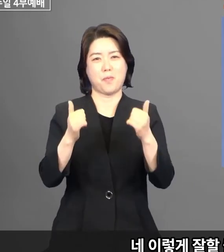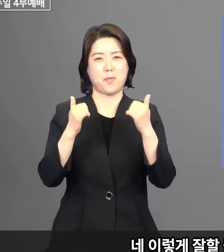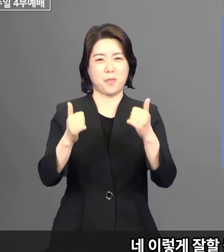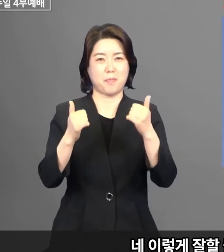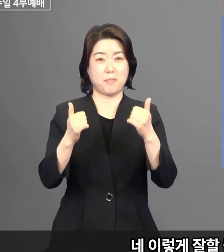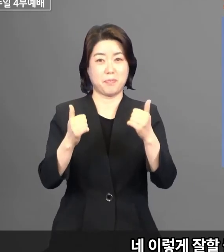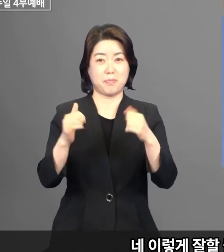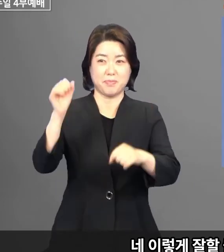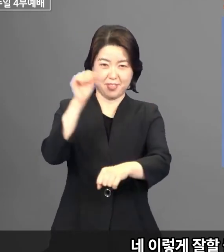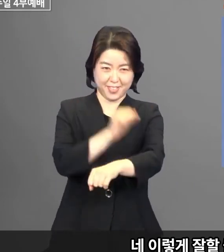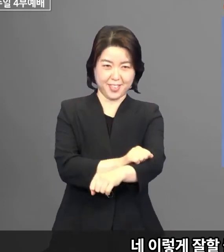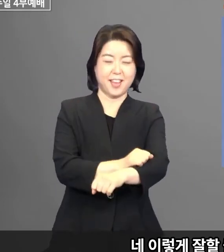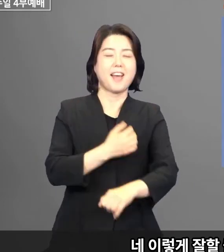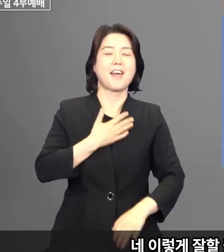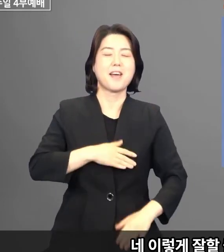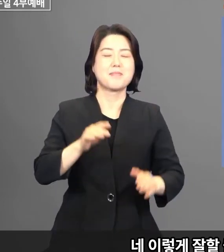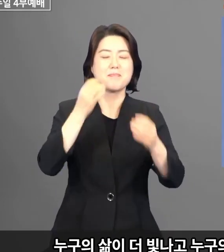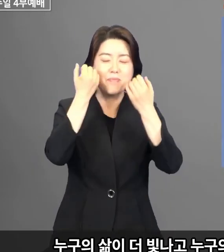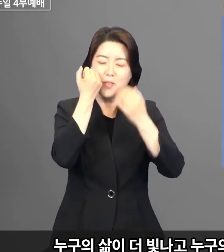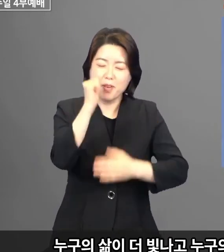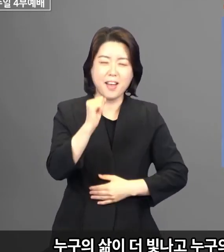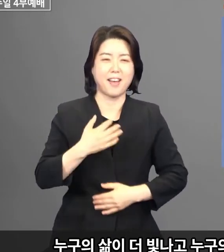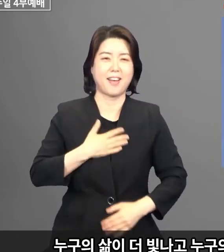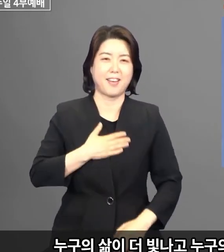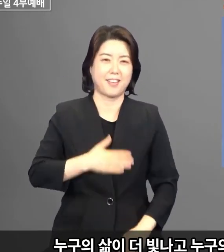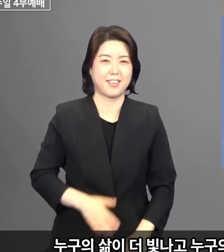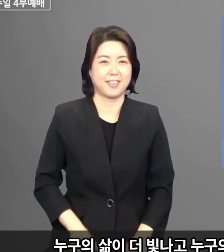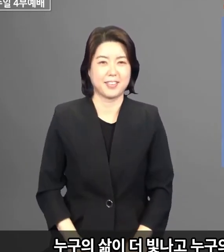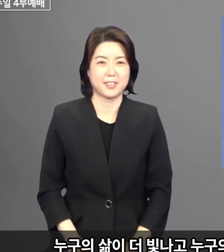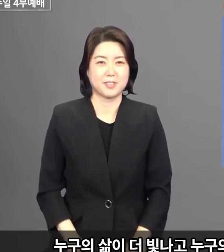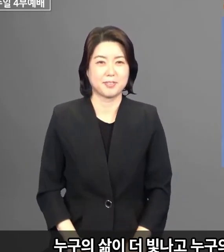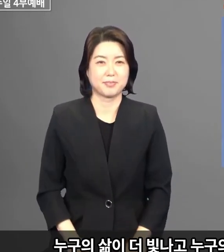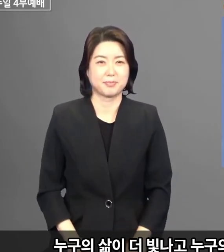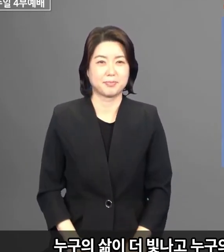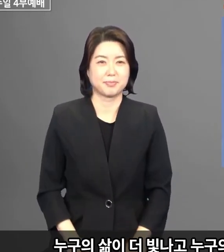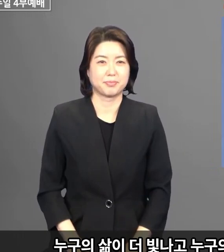네, 이렇게 잘할 줄 알았다니까요. 네.